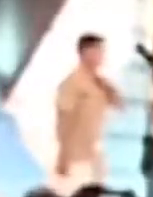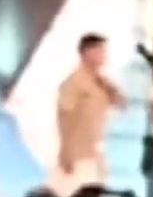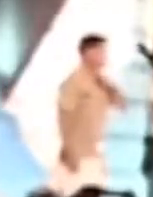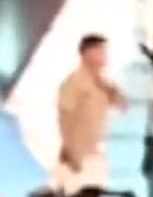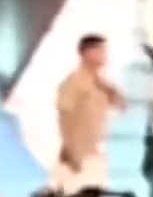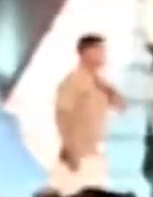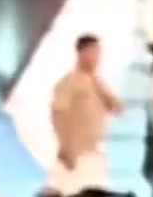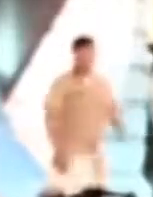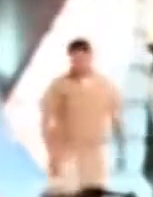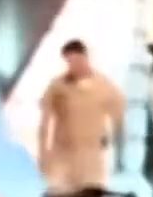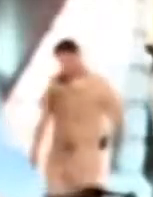de las señas.